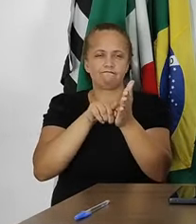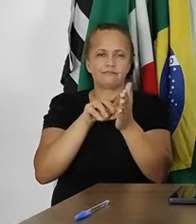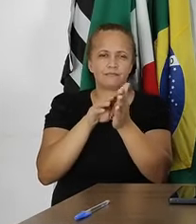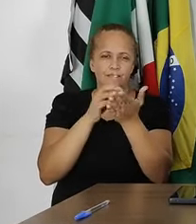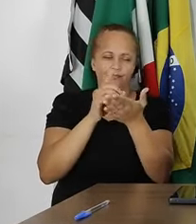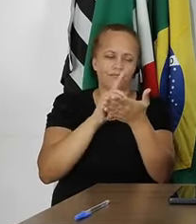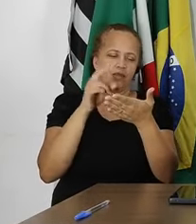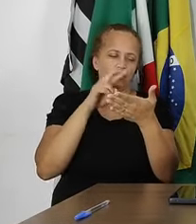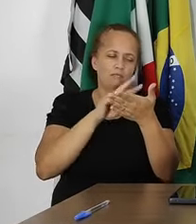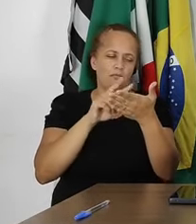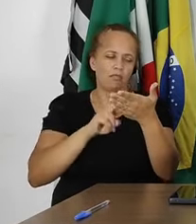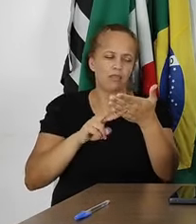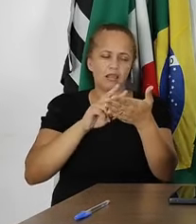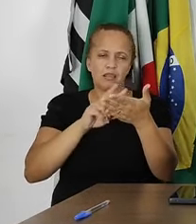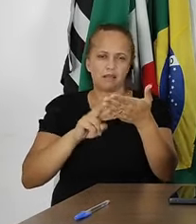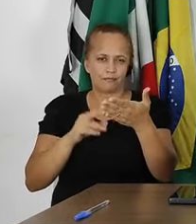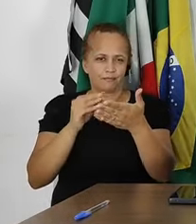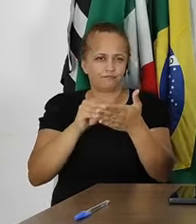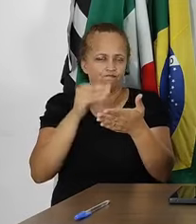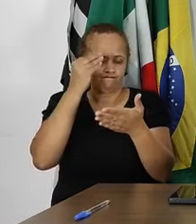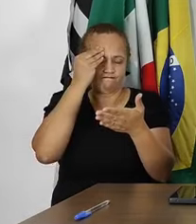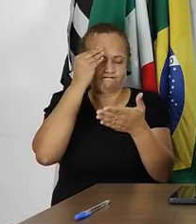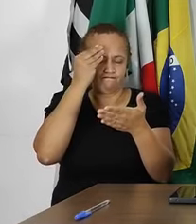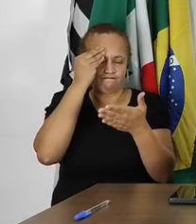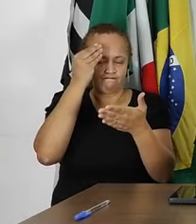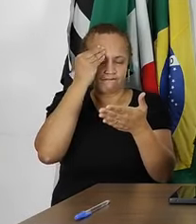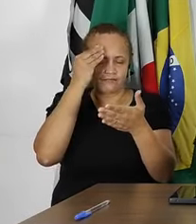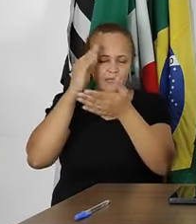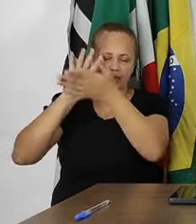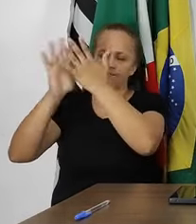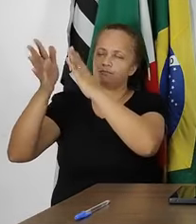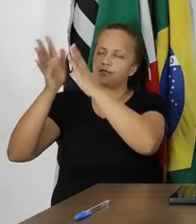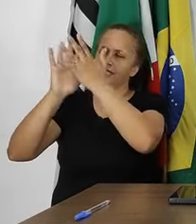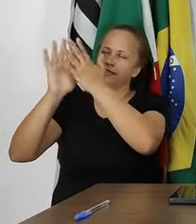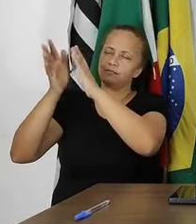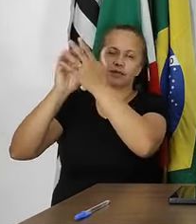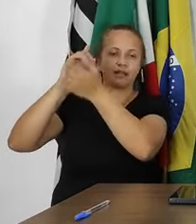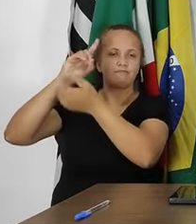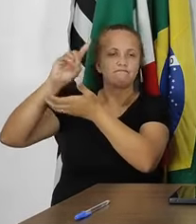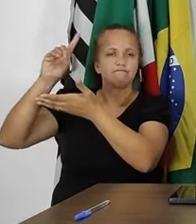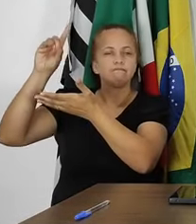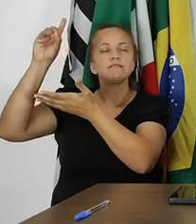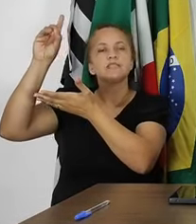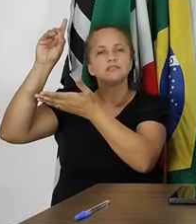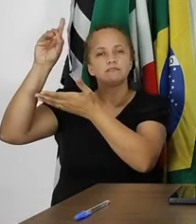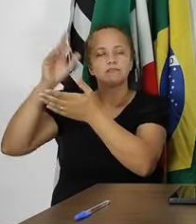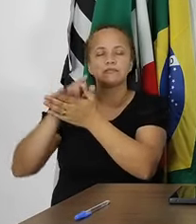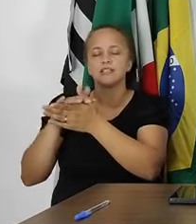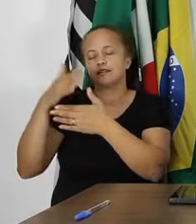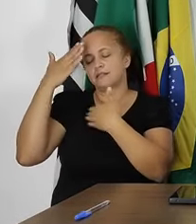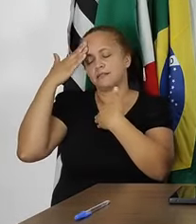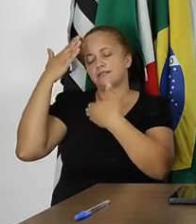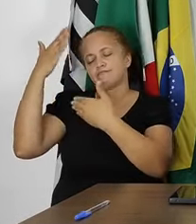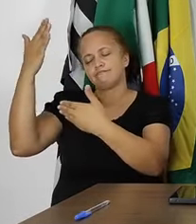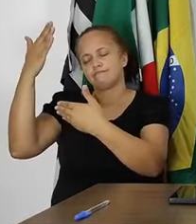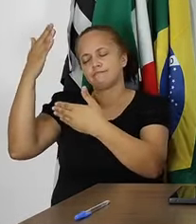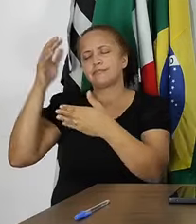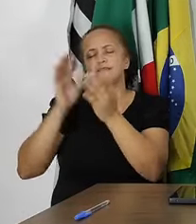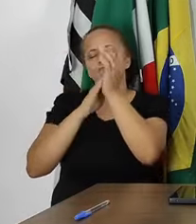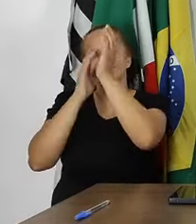bíblica, por meio da meditação na palavra, por meio da confissão da palavra, com momentos de louvor, ações de